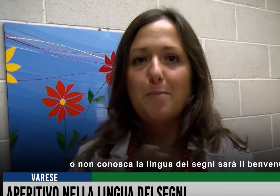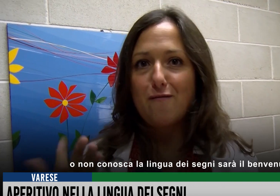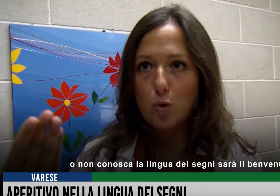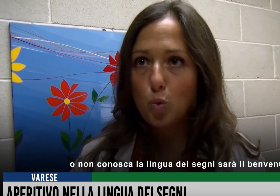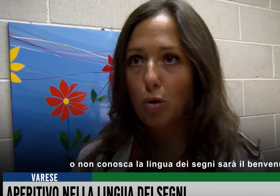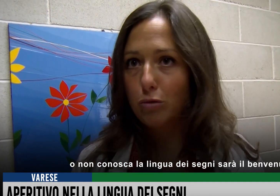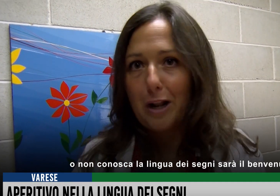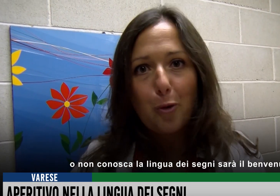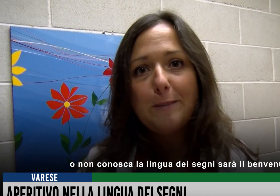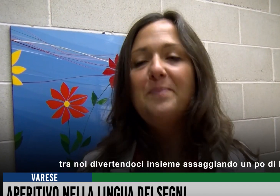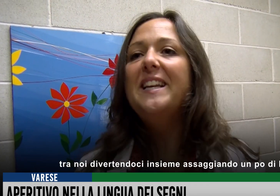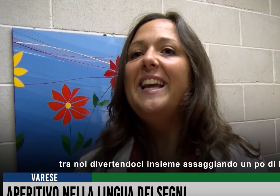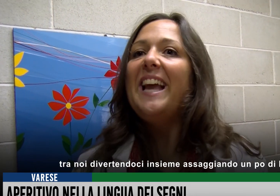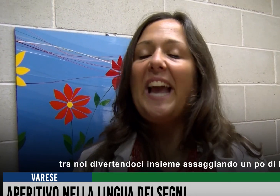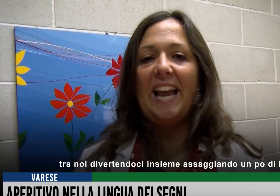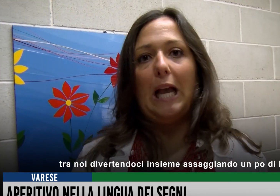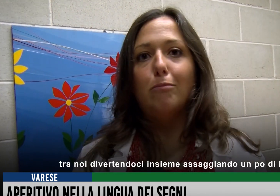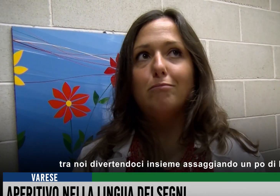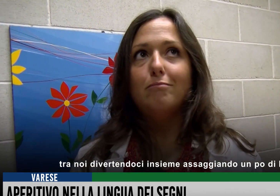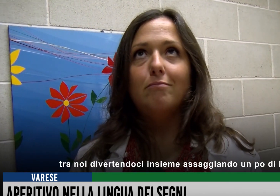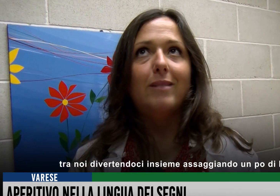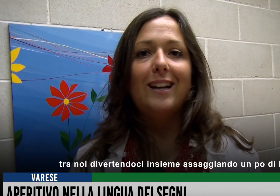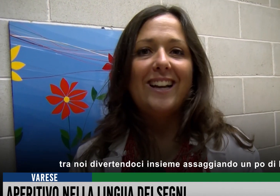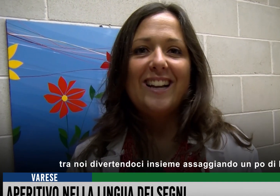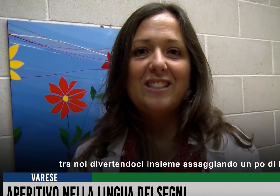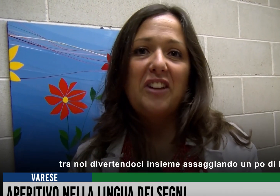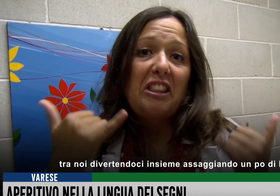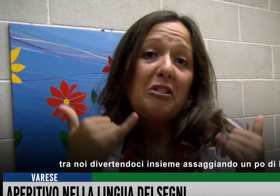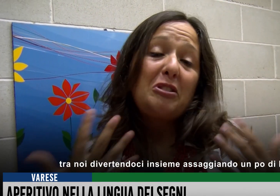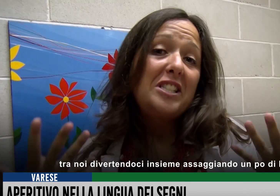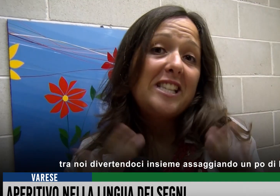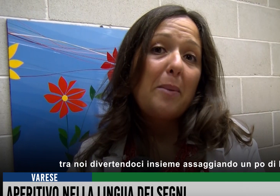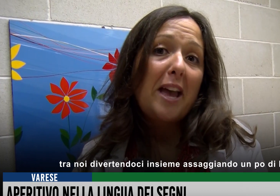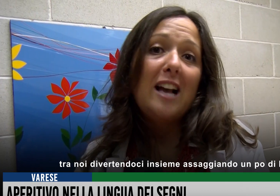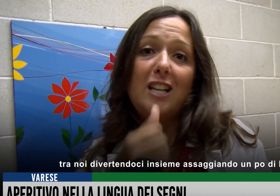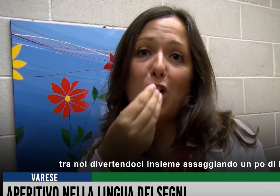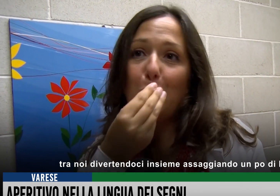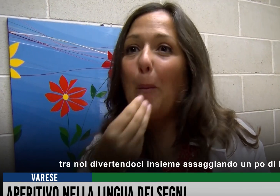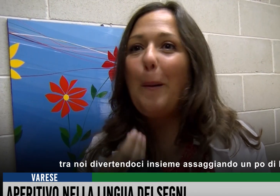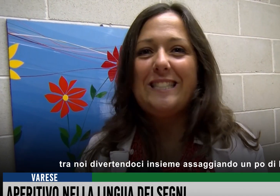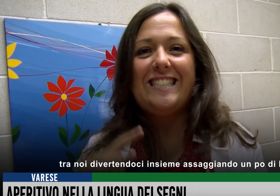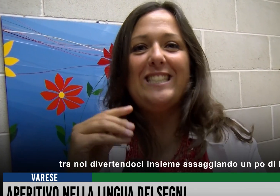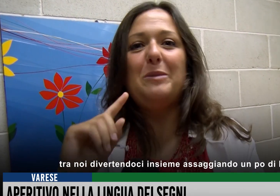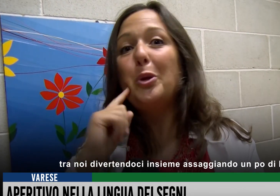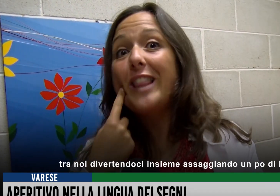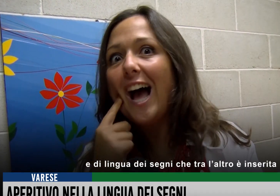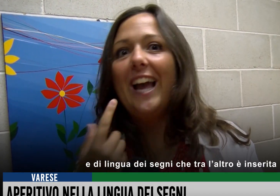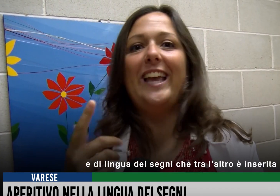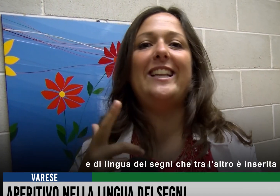benvenuto tra noi, divertendoci insieme e assaggiando un po' di bontà e